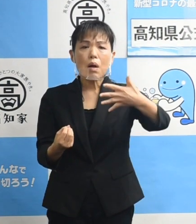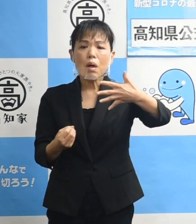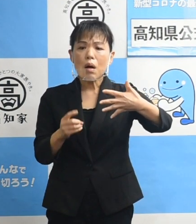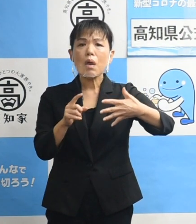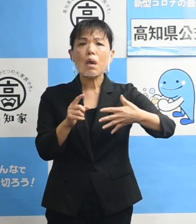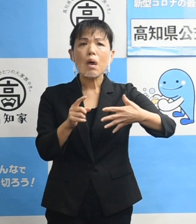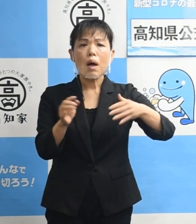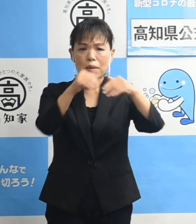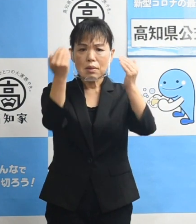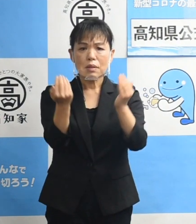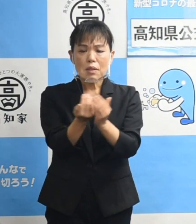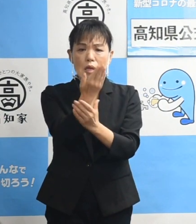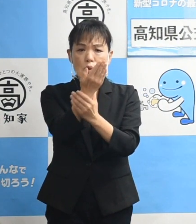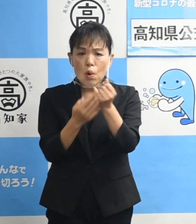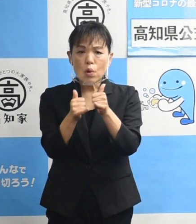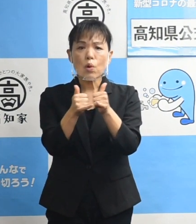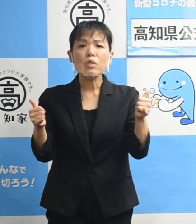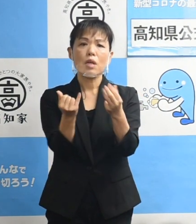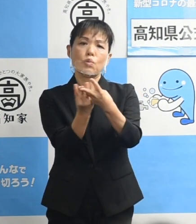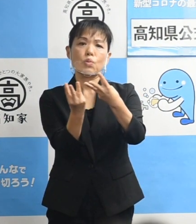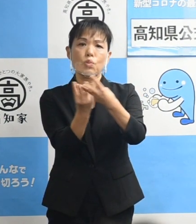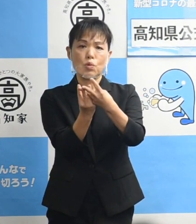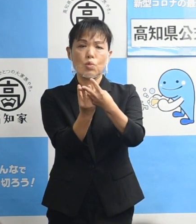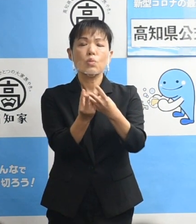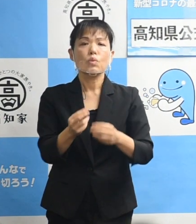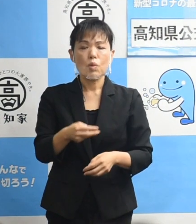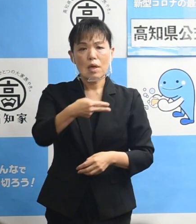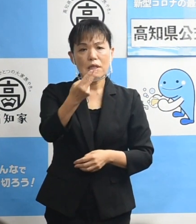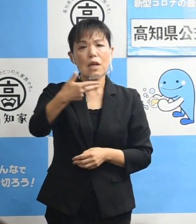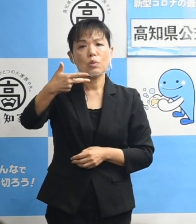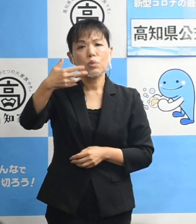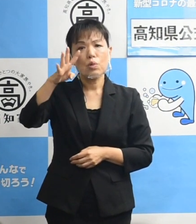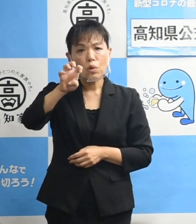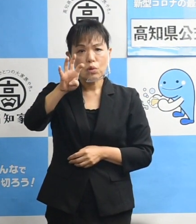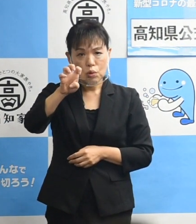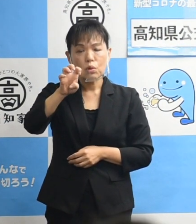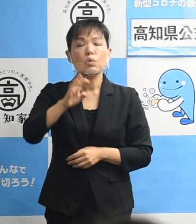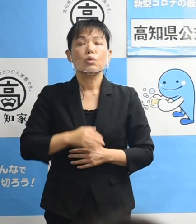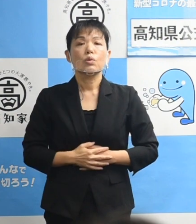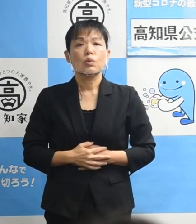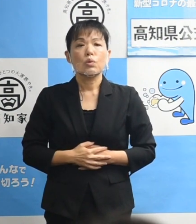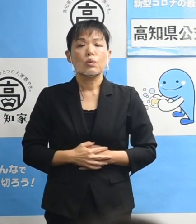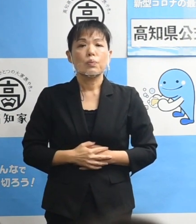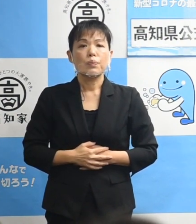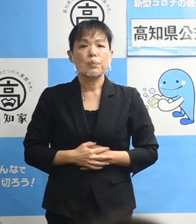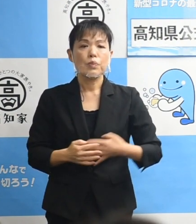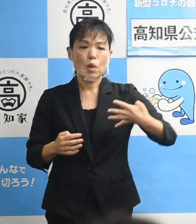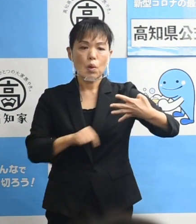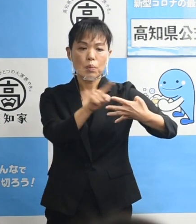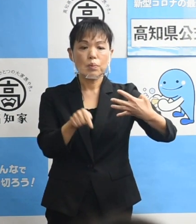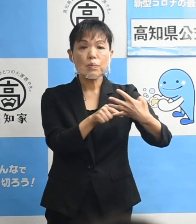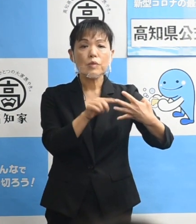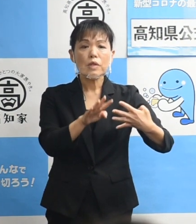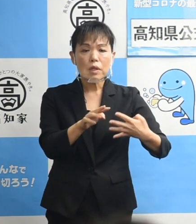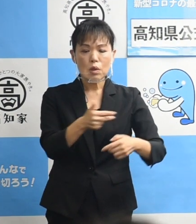1の全療養者数、これは245人、そして4にあります直